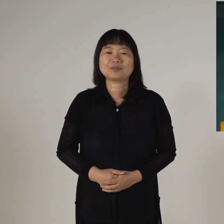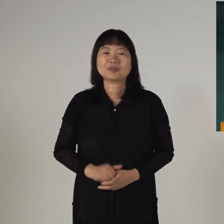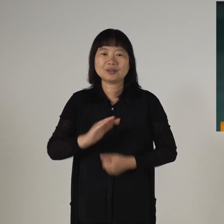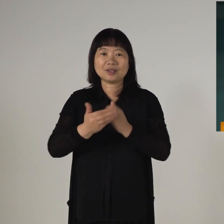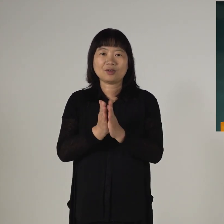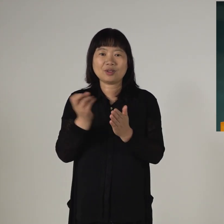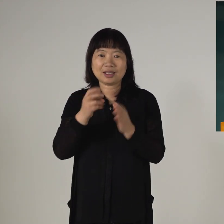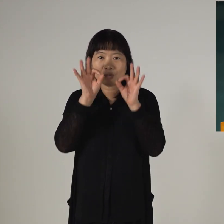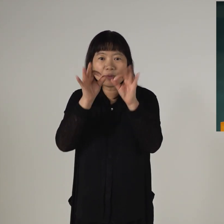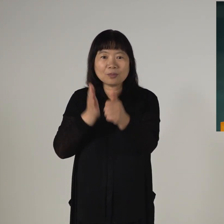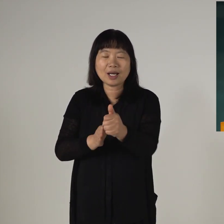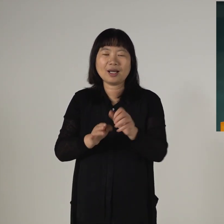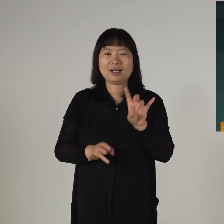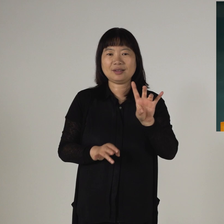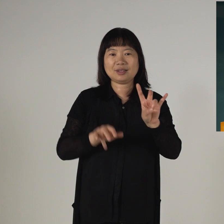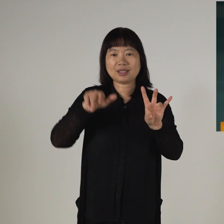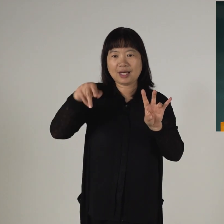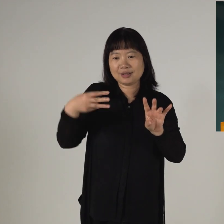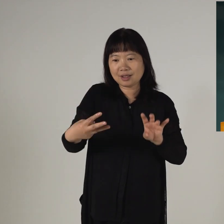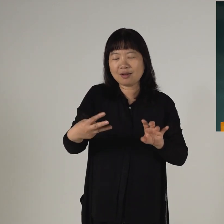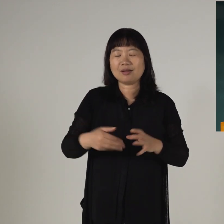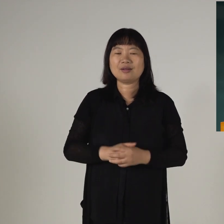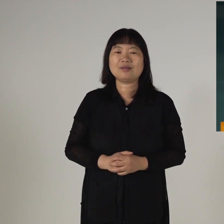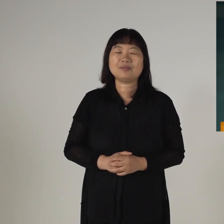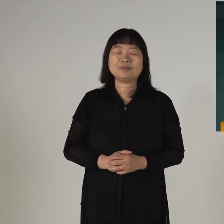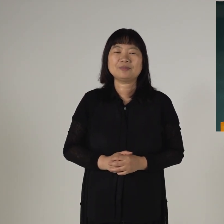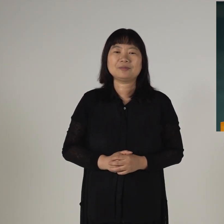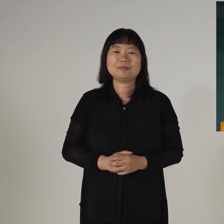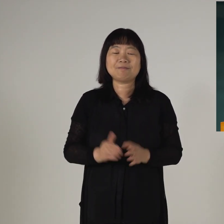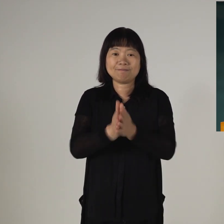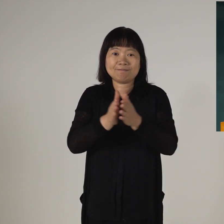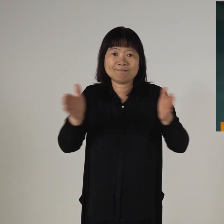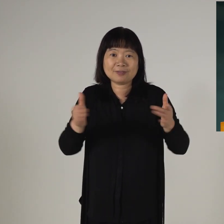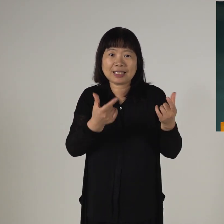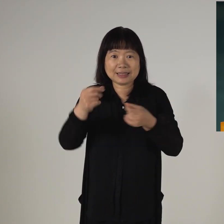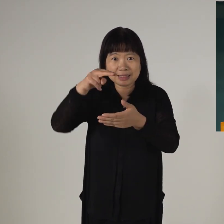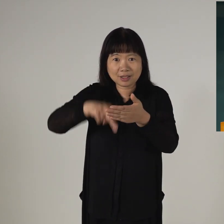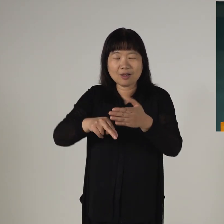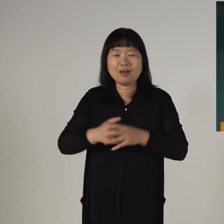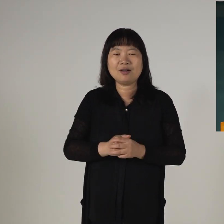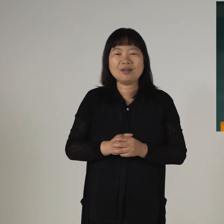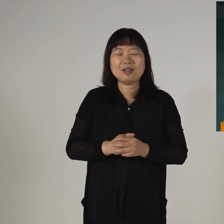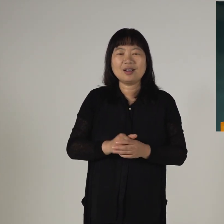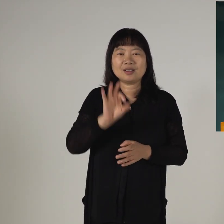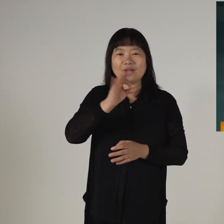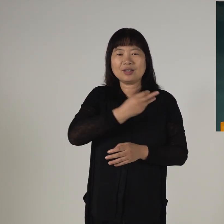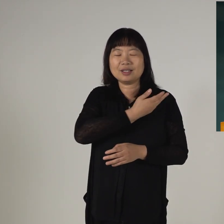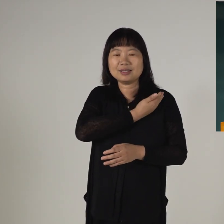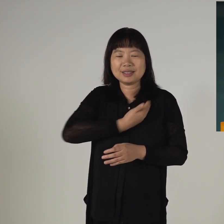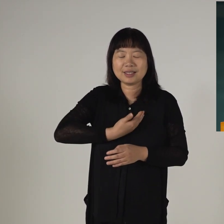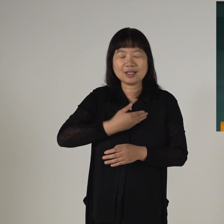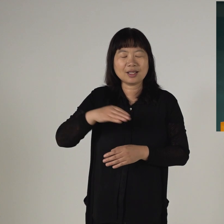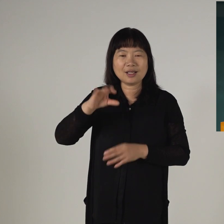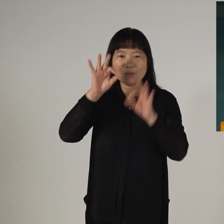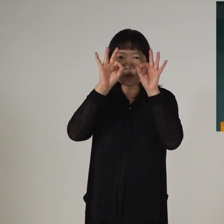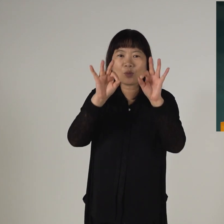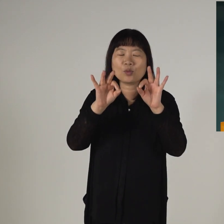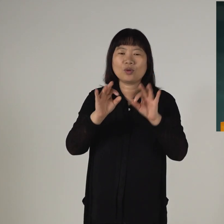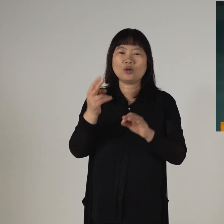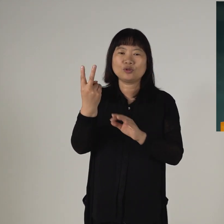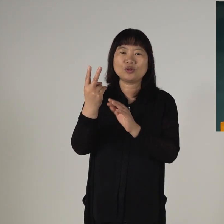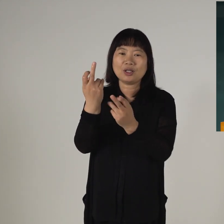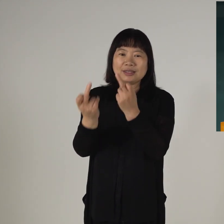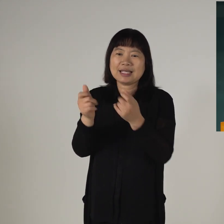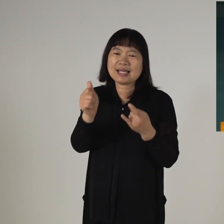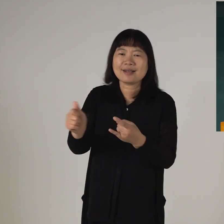24절 한번 같이 읽어볼까요? 24절 한 절 시작. 열 제자가 듣고 그 두 형제에